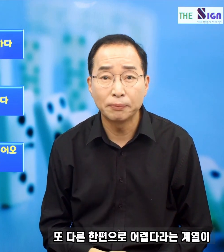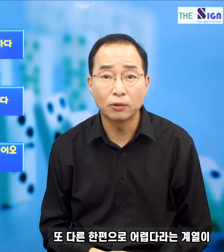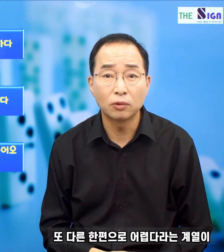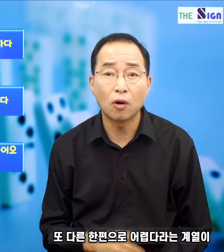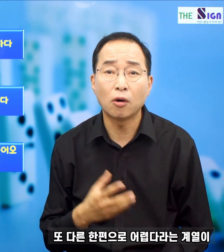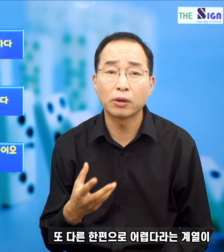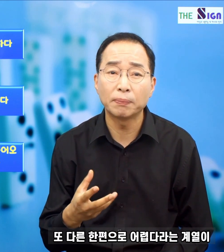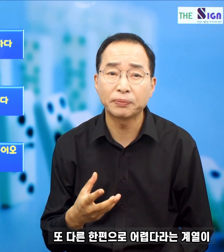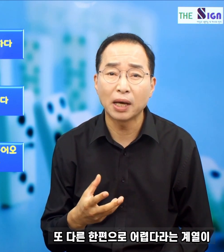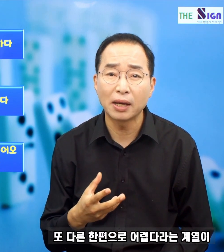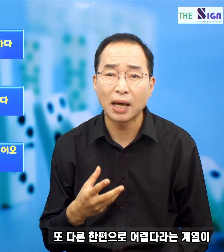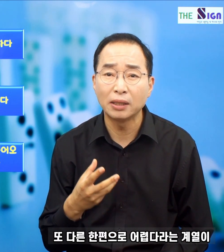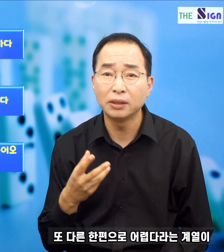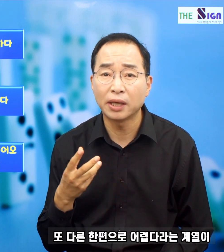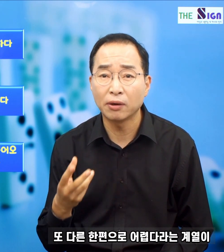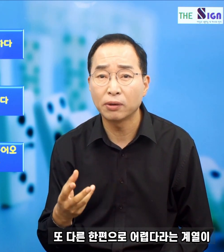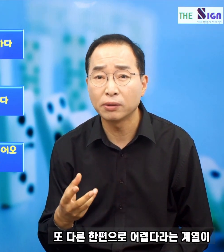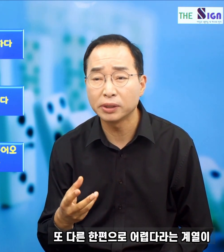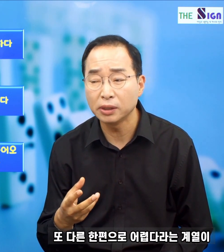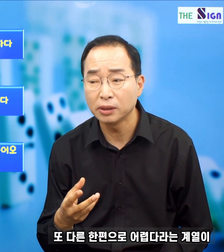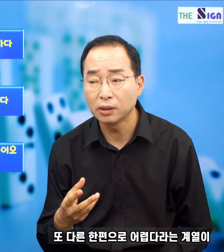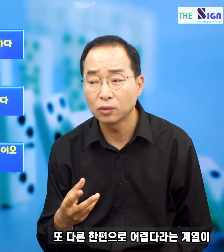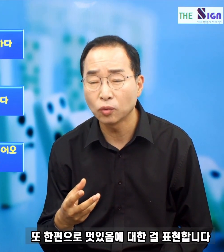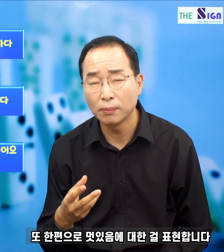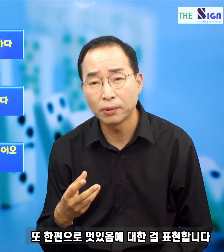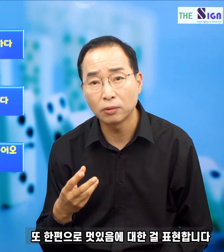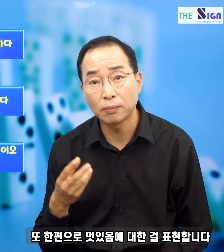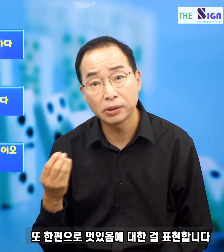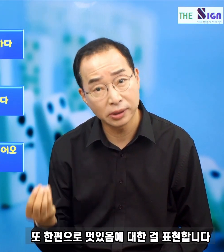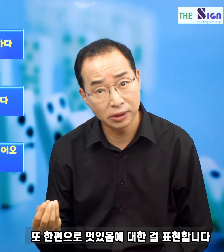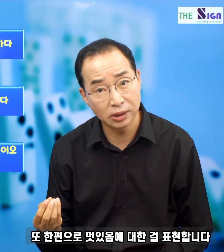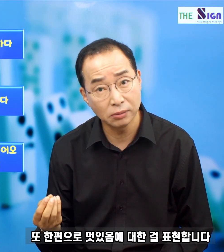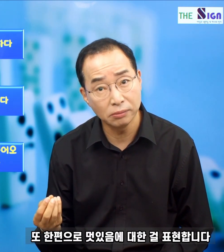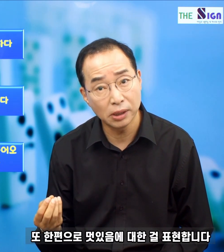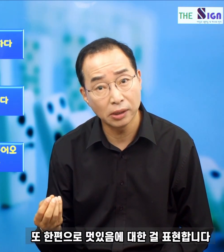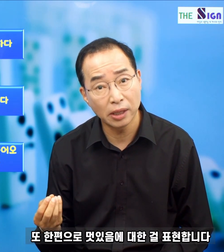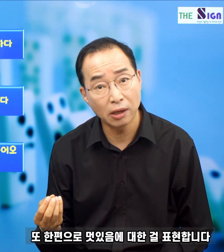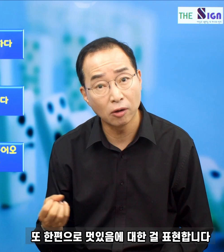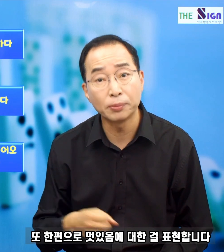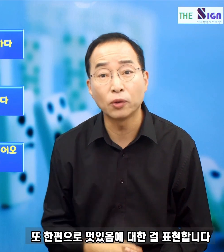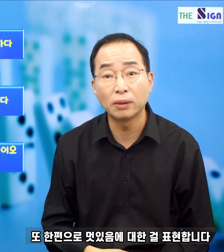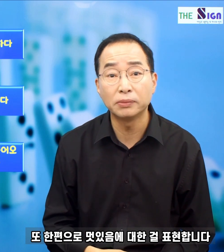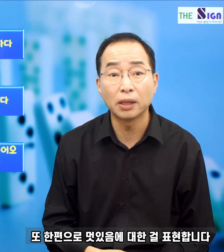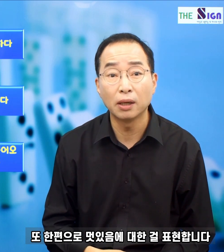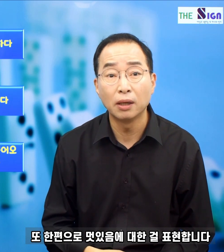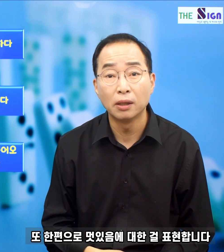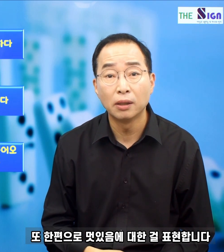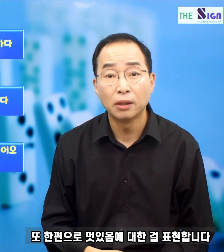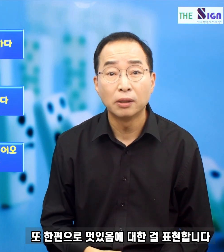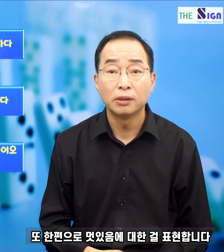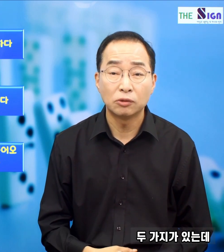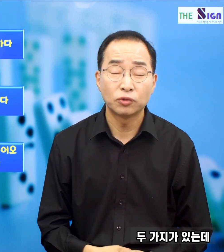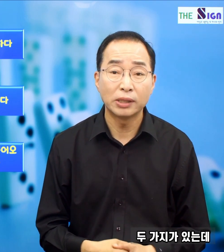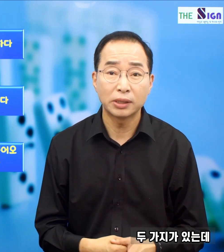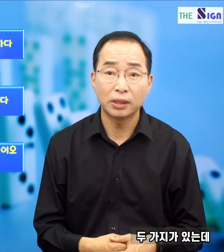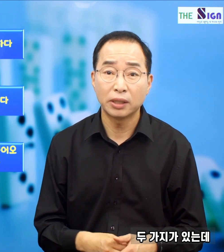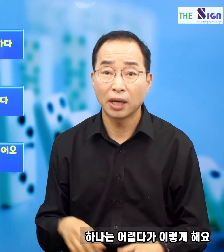한편으로 어렵다라는 계열이 또 한편으로 멋있음에 대한 걸 표현합니다. 이 두 가지가 있는데 하나